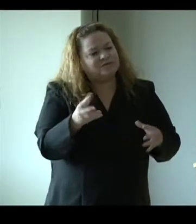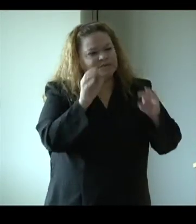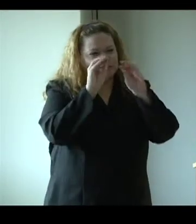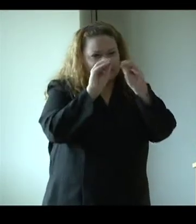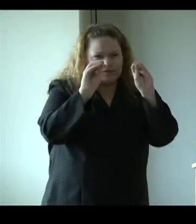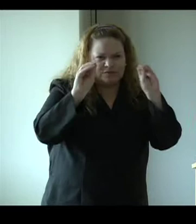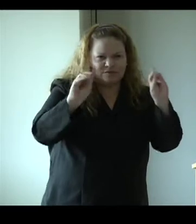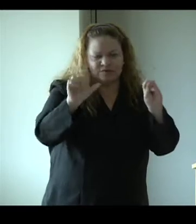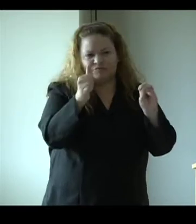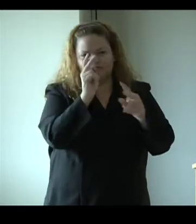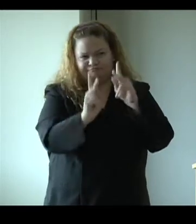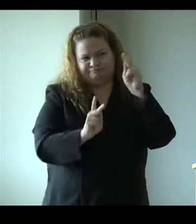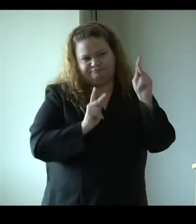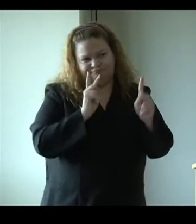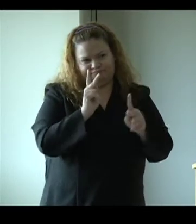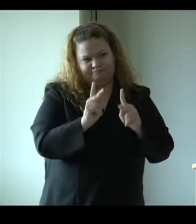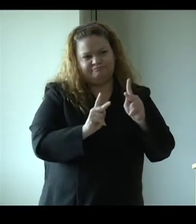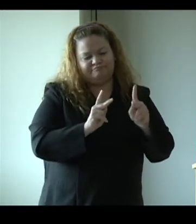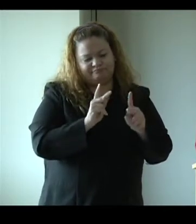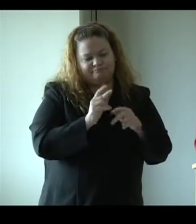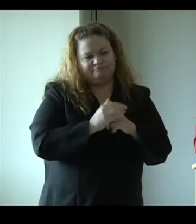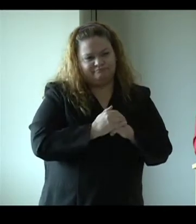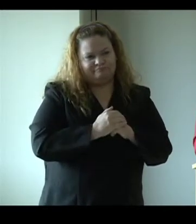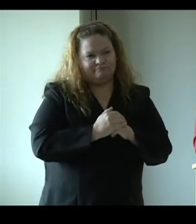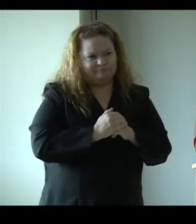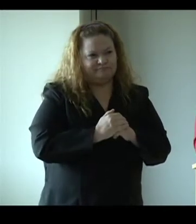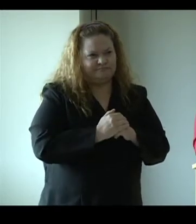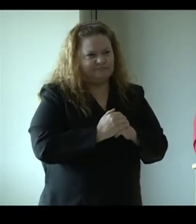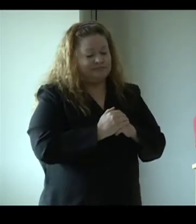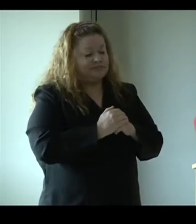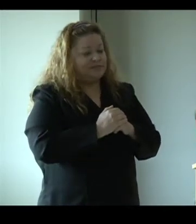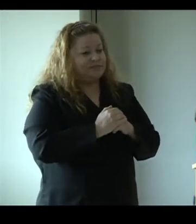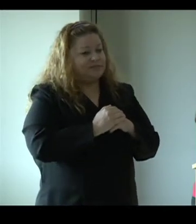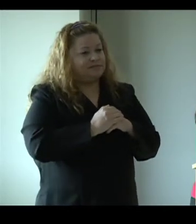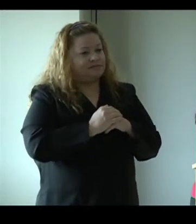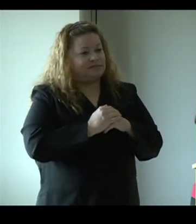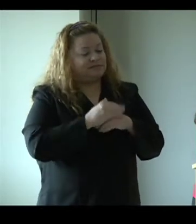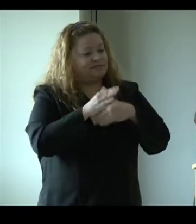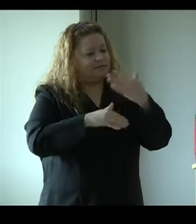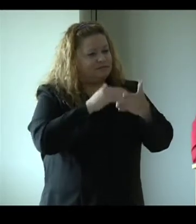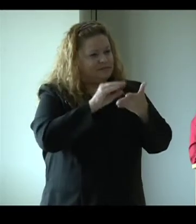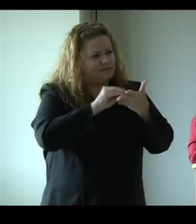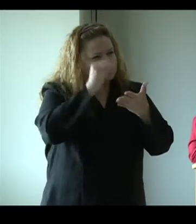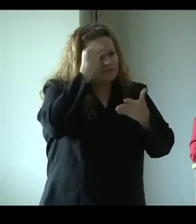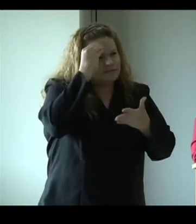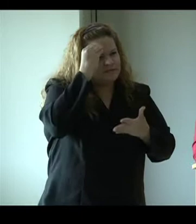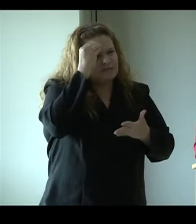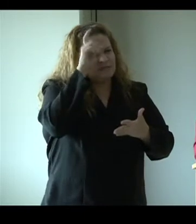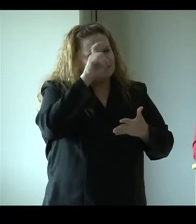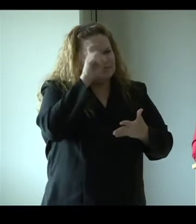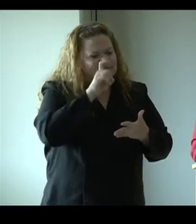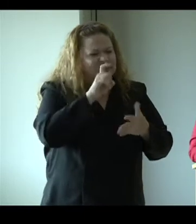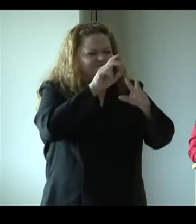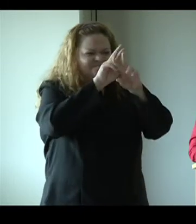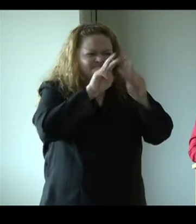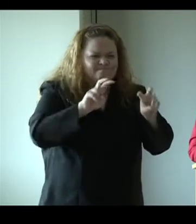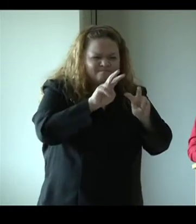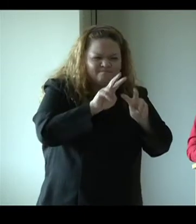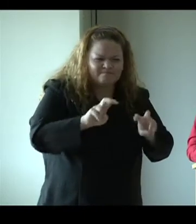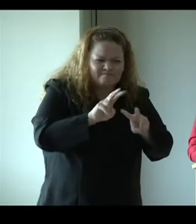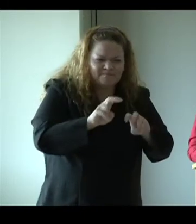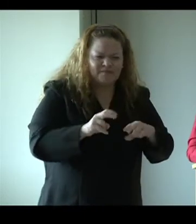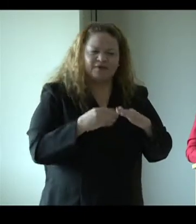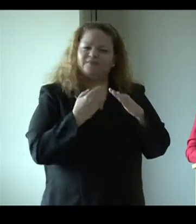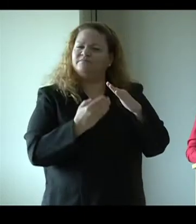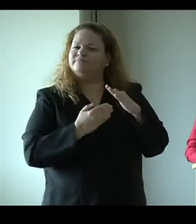enseñamos a otras personas el aprendizaje debe ser experimentado eso es básico Cuántas veces